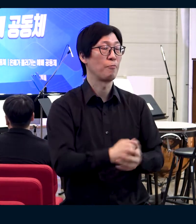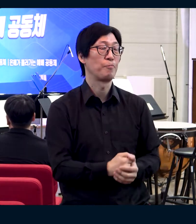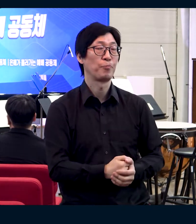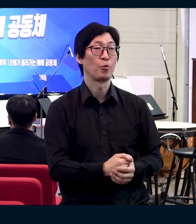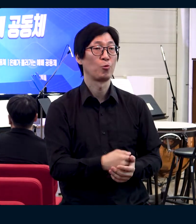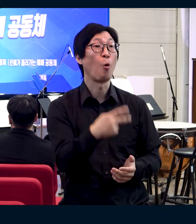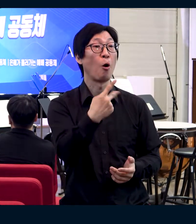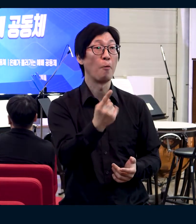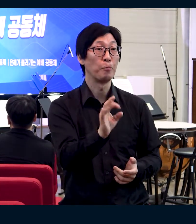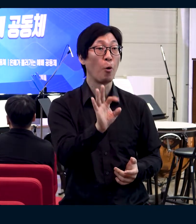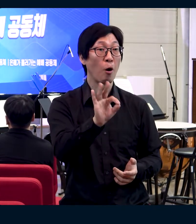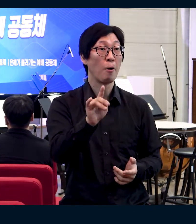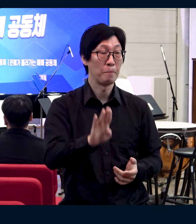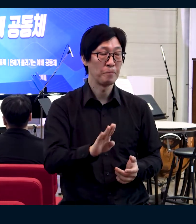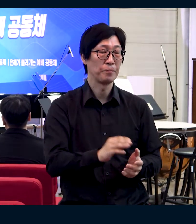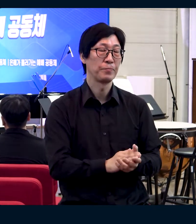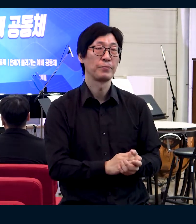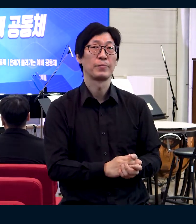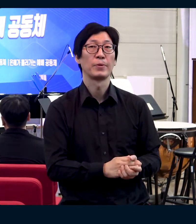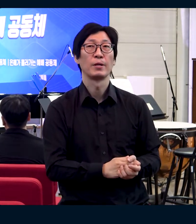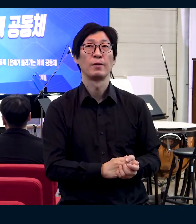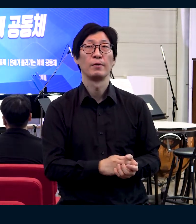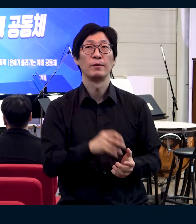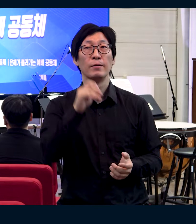그러면서 정말